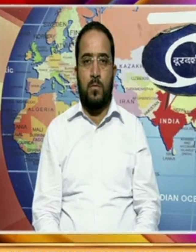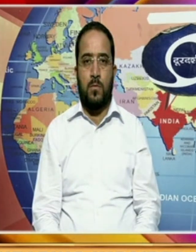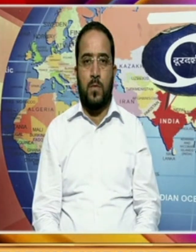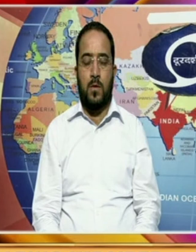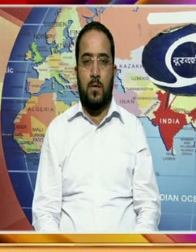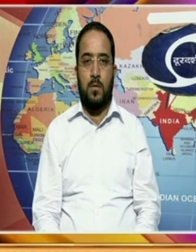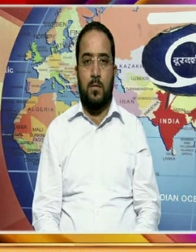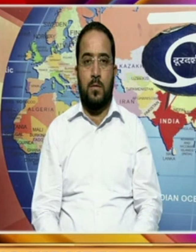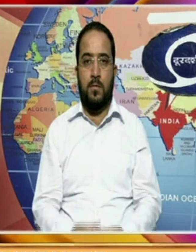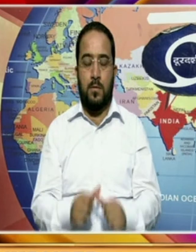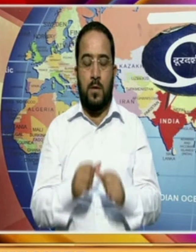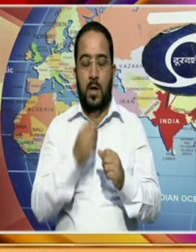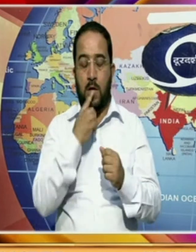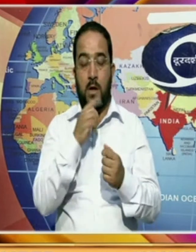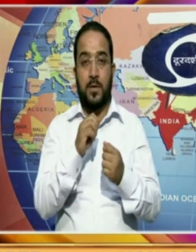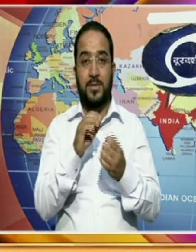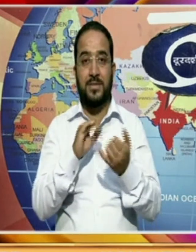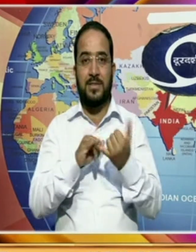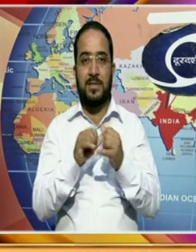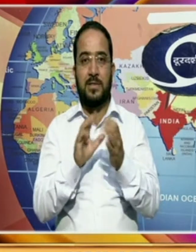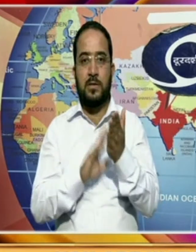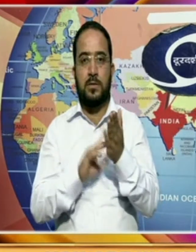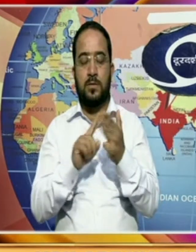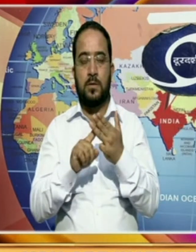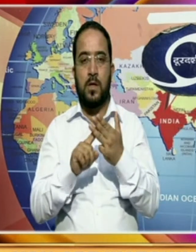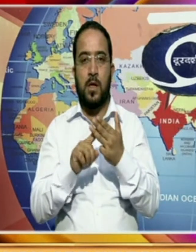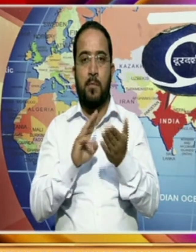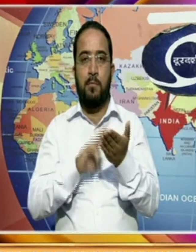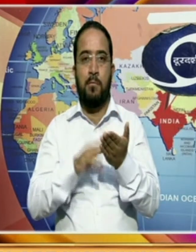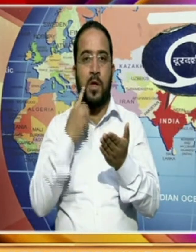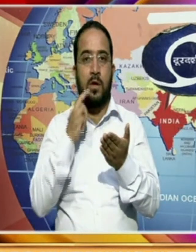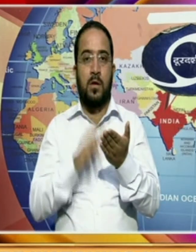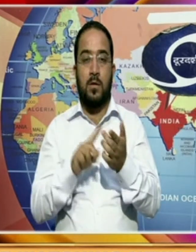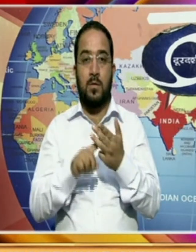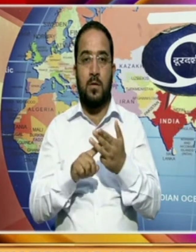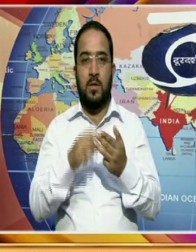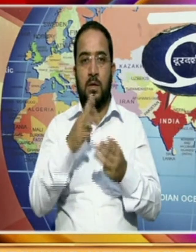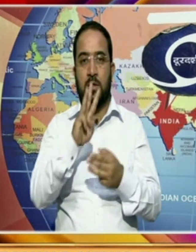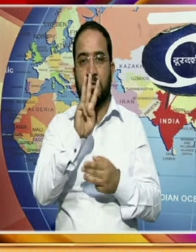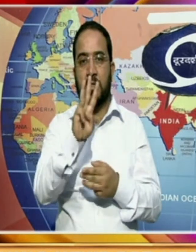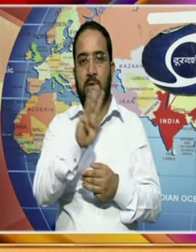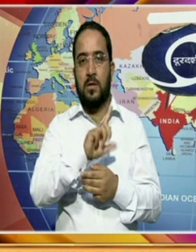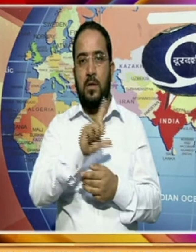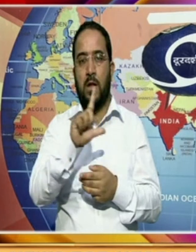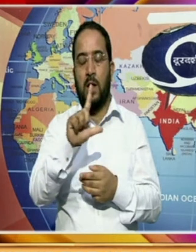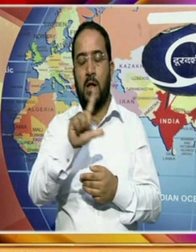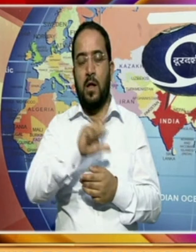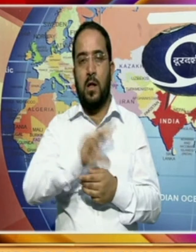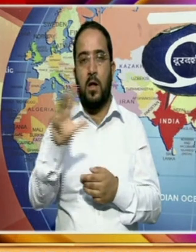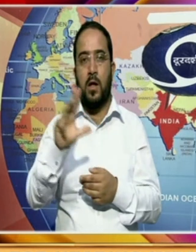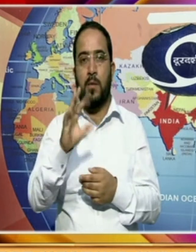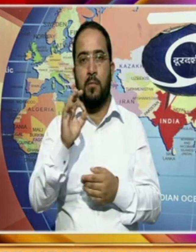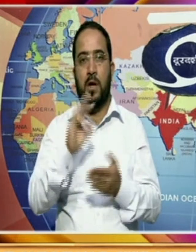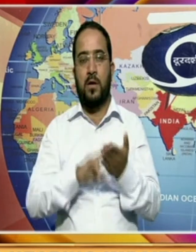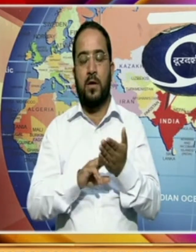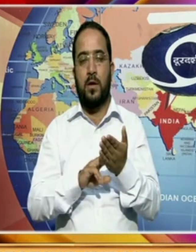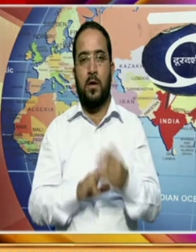एक बेमिसाल इकदाम के तहत मरकजी हुकूमत ने 3 लाख मेट्रिक टन के इब्तदाई खरीदारी